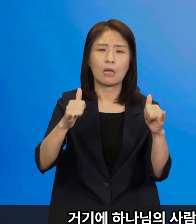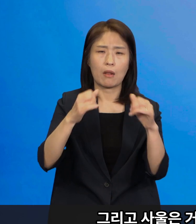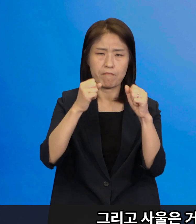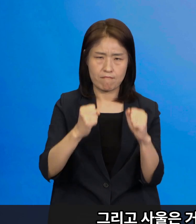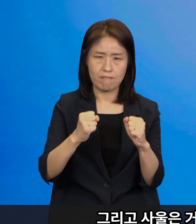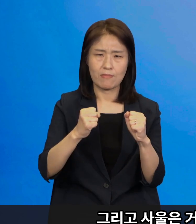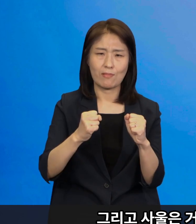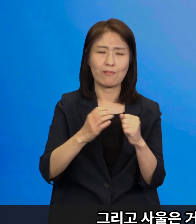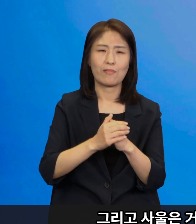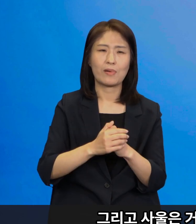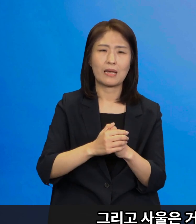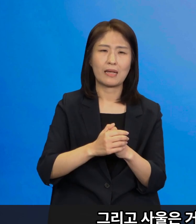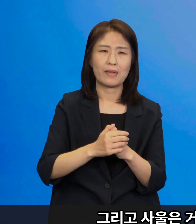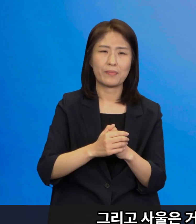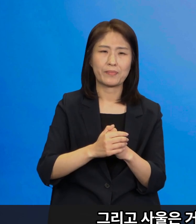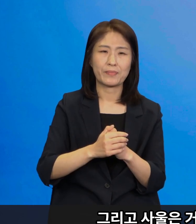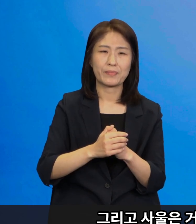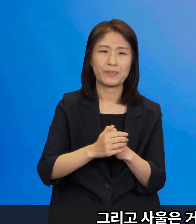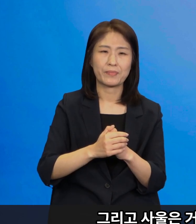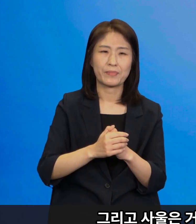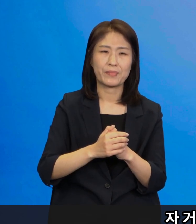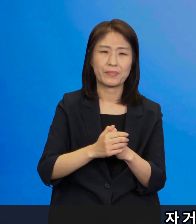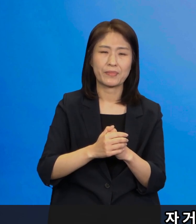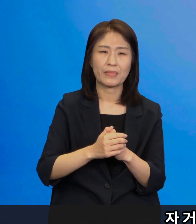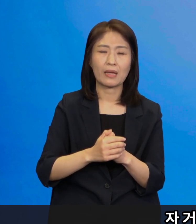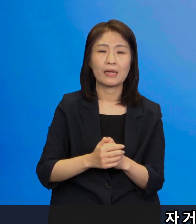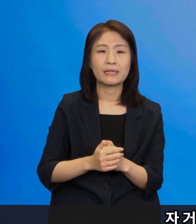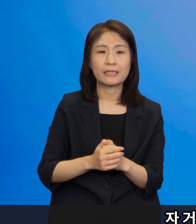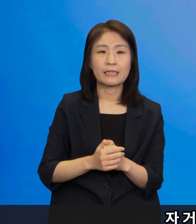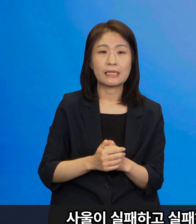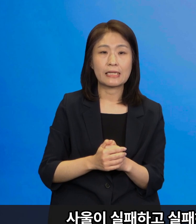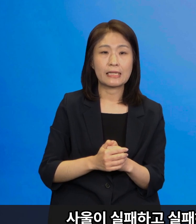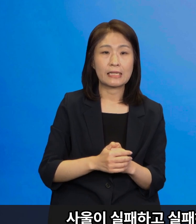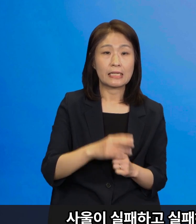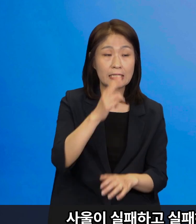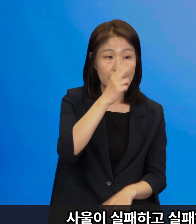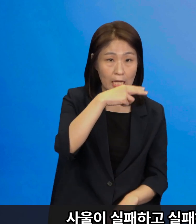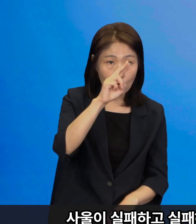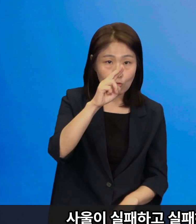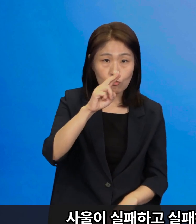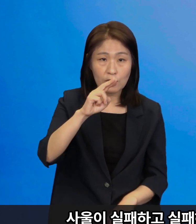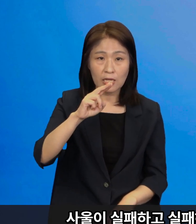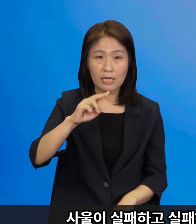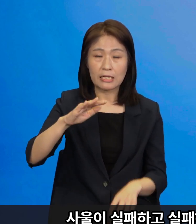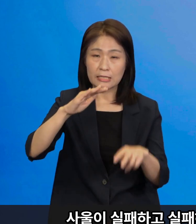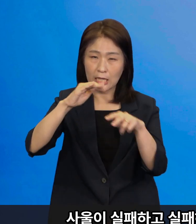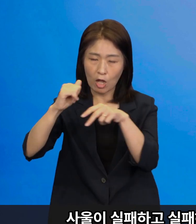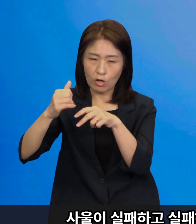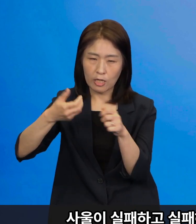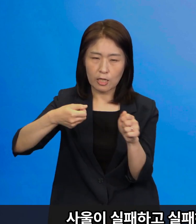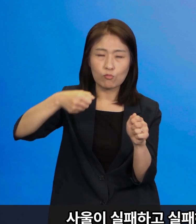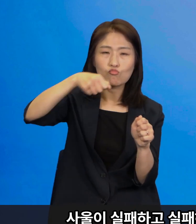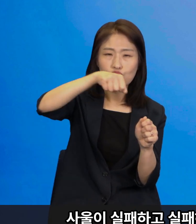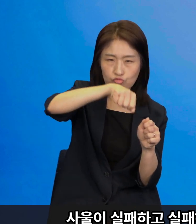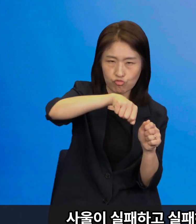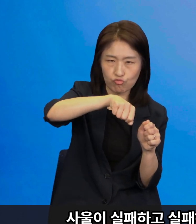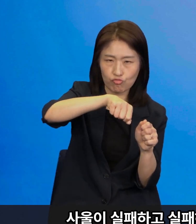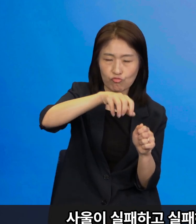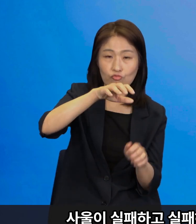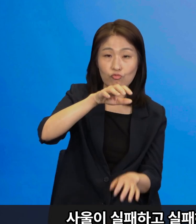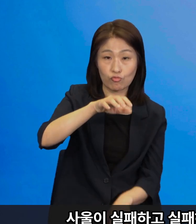있었어요. 그리고 사울은 거기에서 기름 부음을 받습니다. 자, 거기 어디라고요? 사울이 실패하고